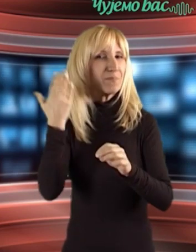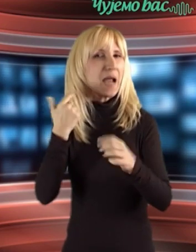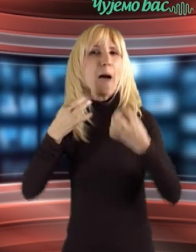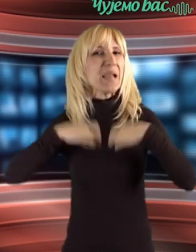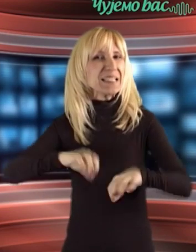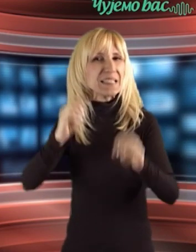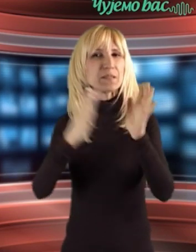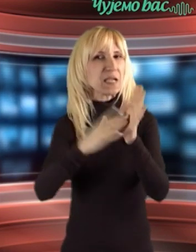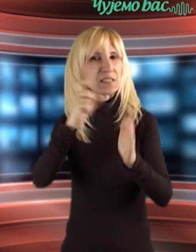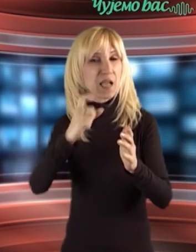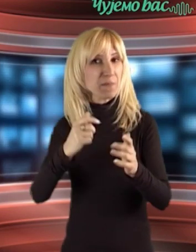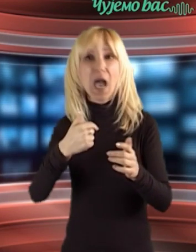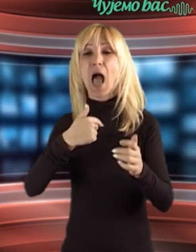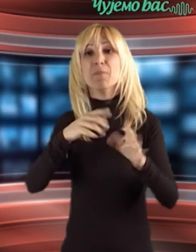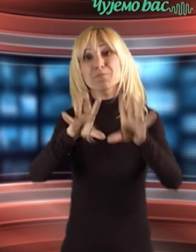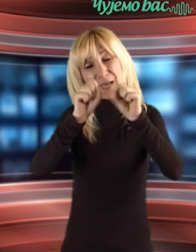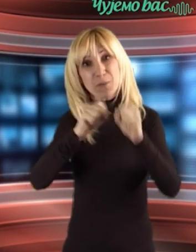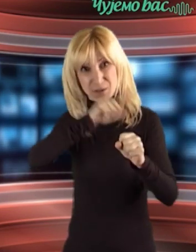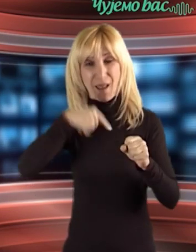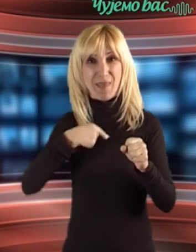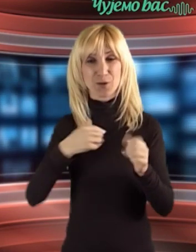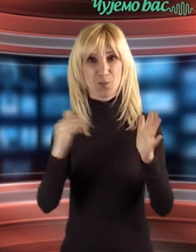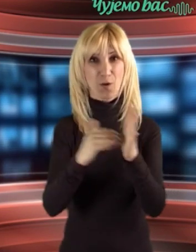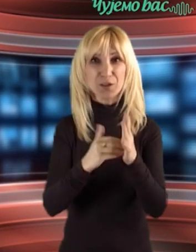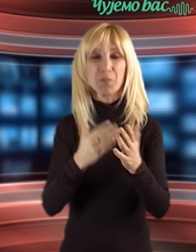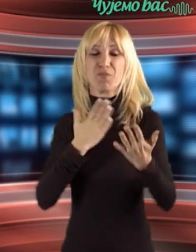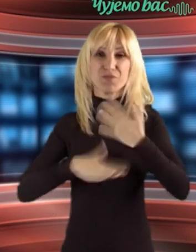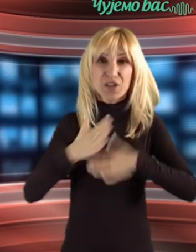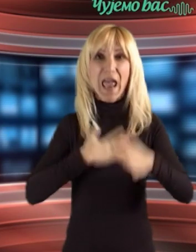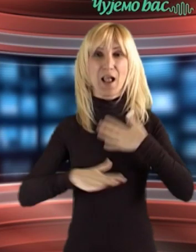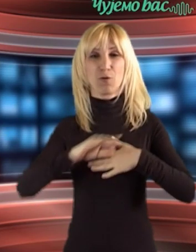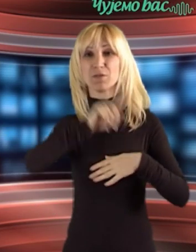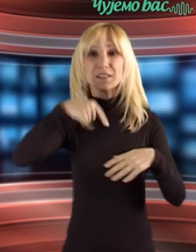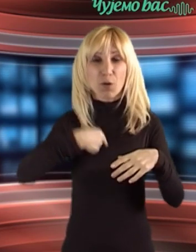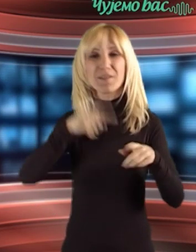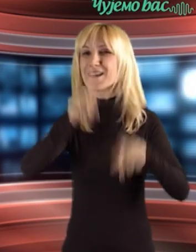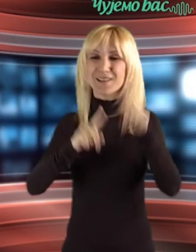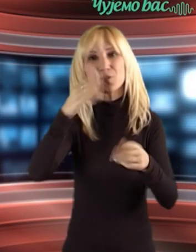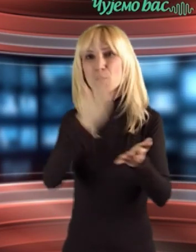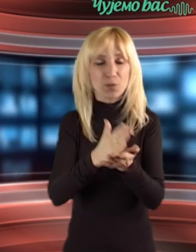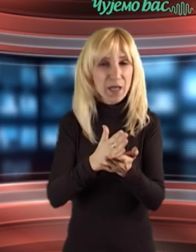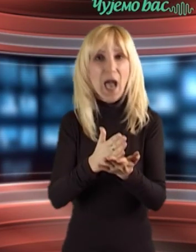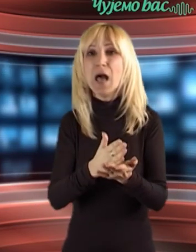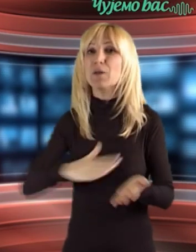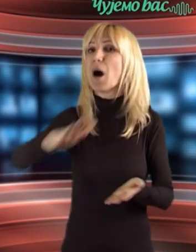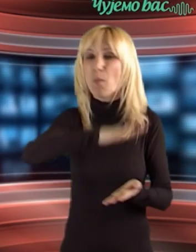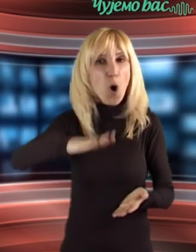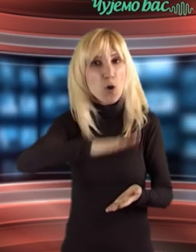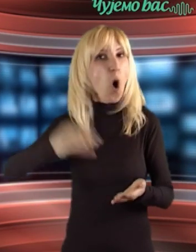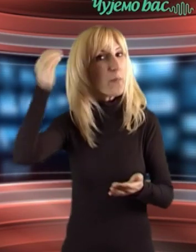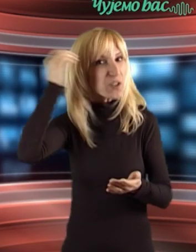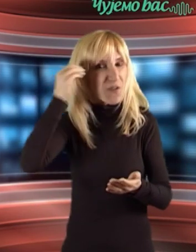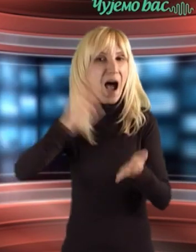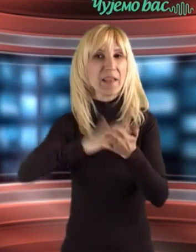Savami vrlo nam je izašla u susret i prepoznala našu potrebu i želju da se nešto dogodi u tom smislu na polju